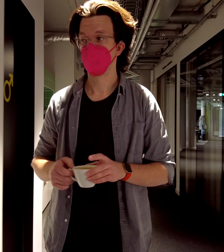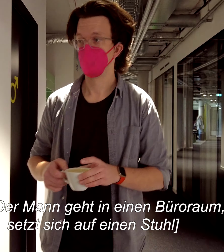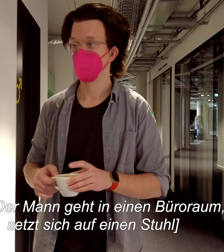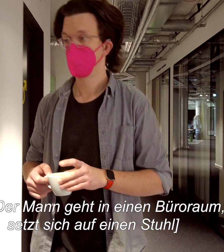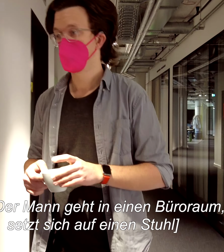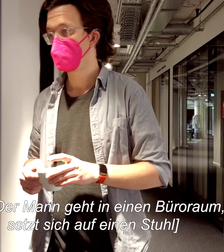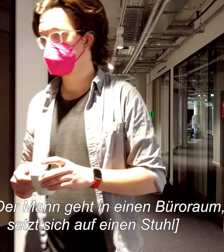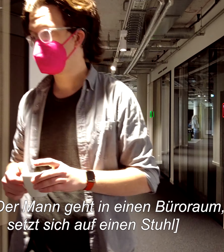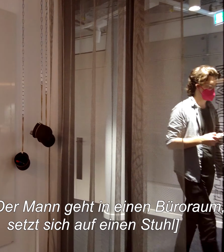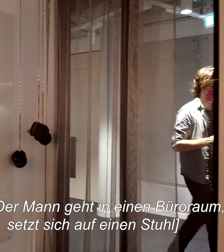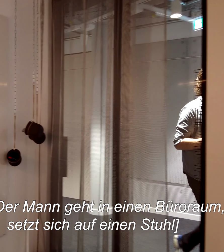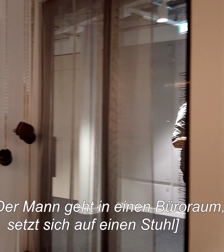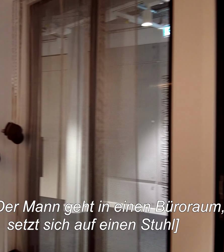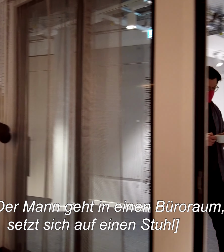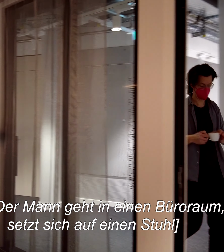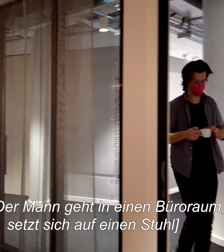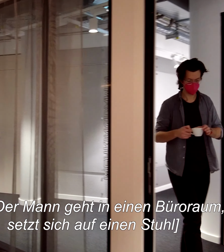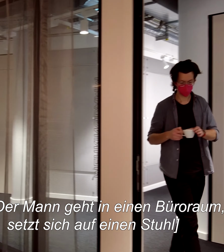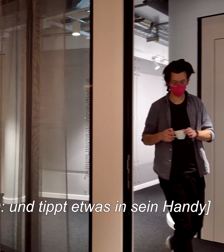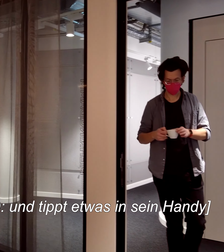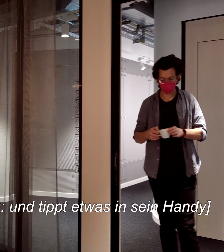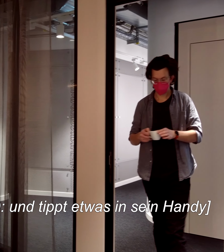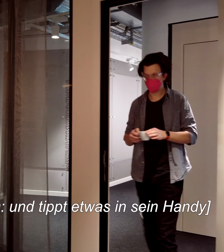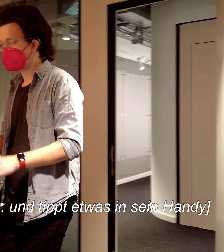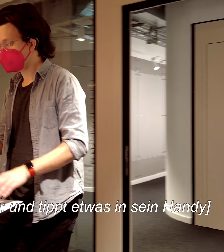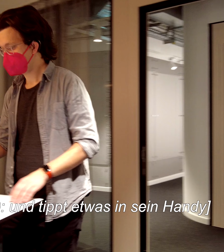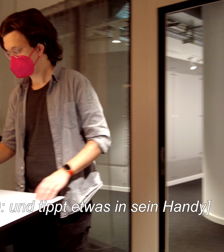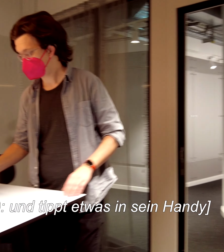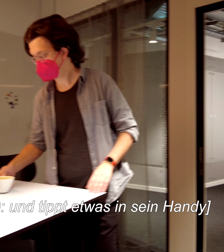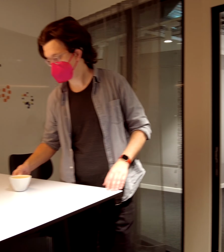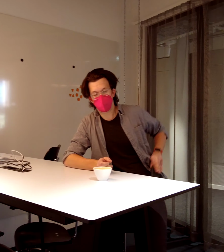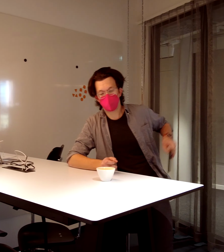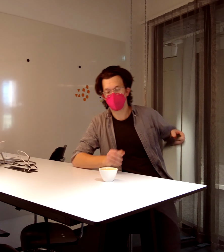Der Mann geht in einen Büroraum, setzt sich auf einen Stuhl und tippt etwas in sein Handy.